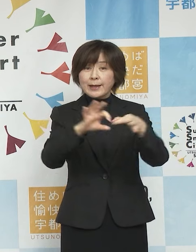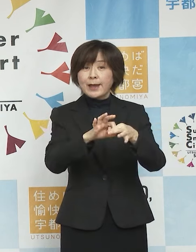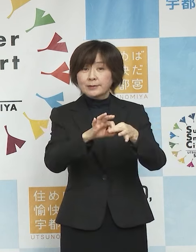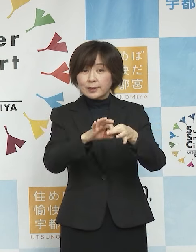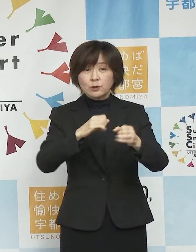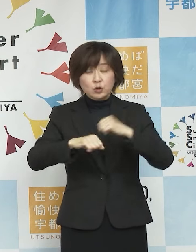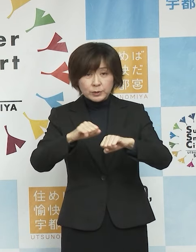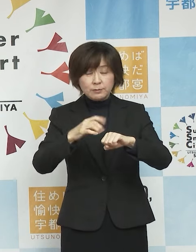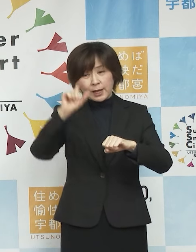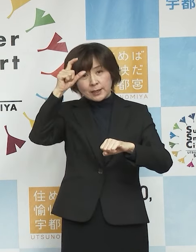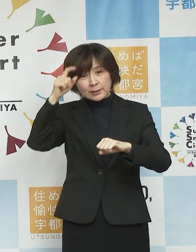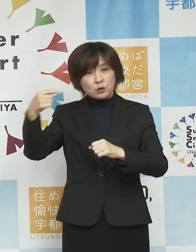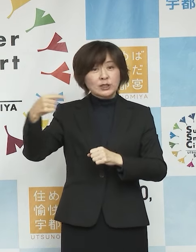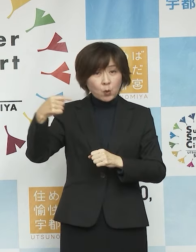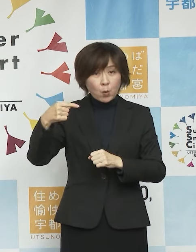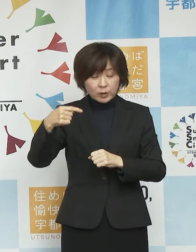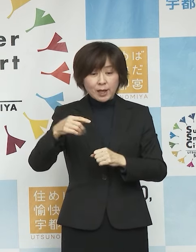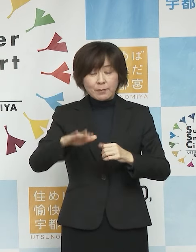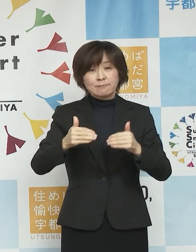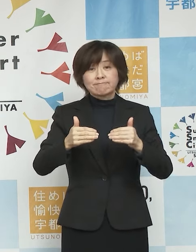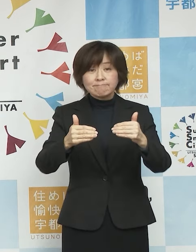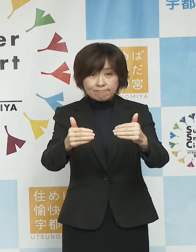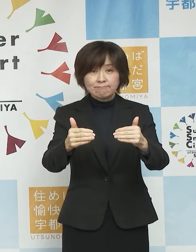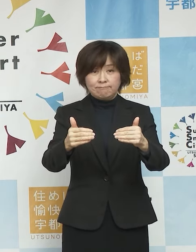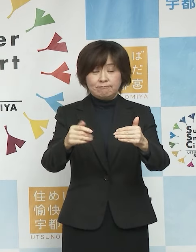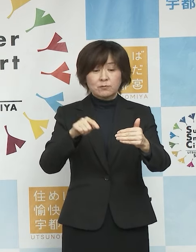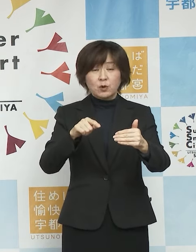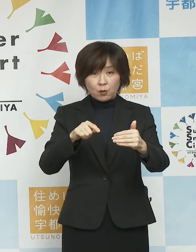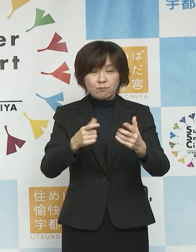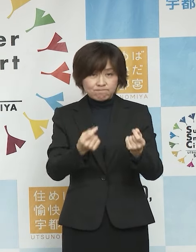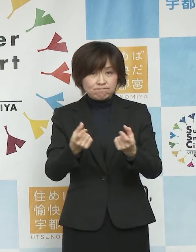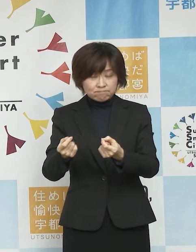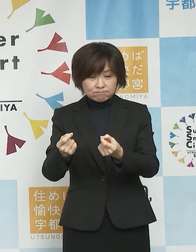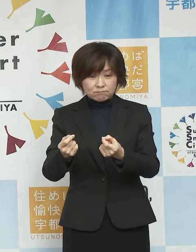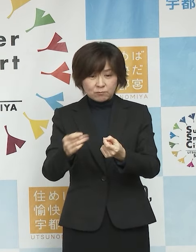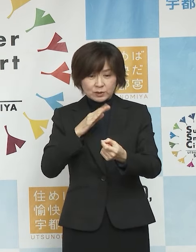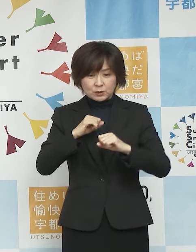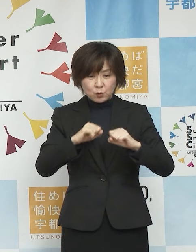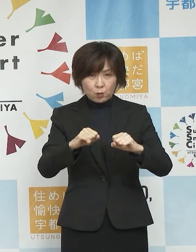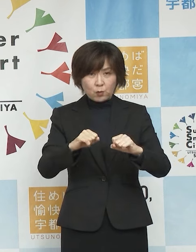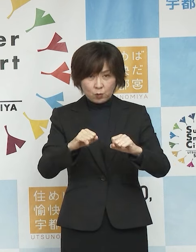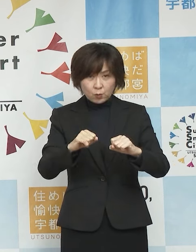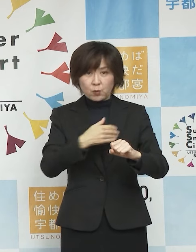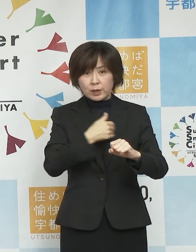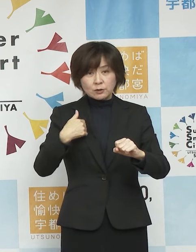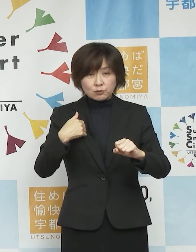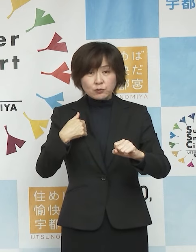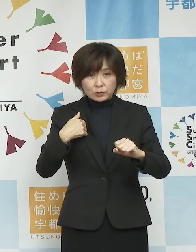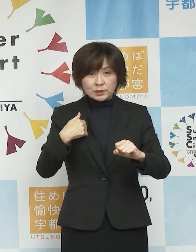み、警察の方のご指導で進んでいますけれども、それをしっかりと実効性のあるものにしていくととも